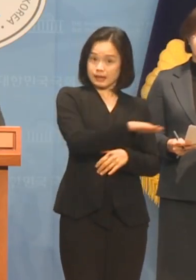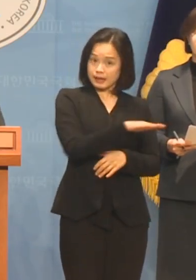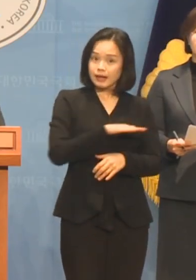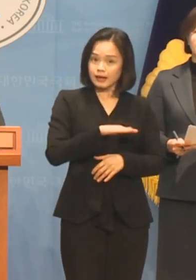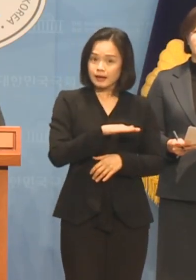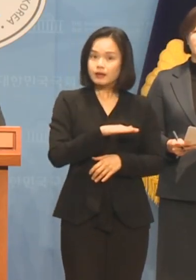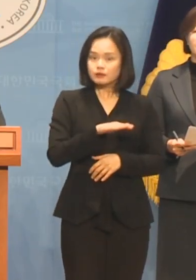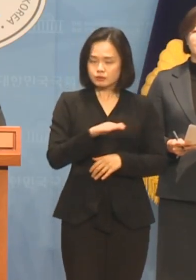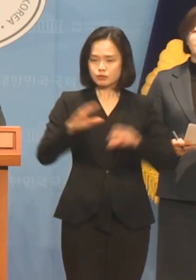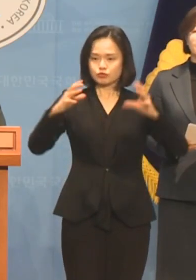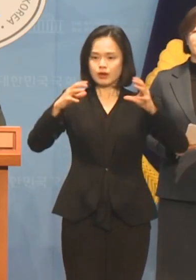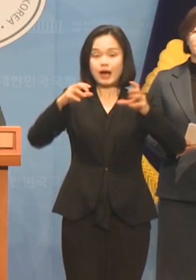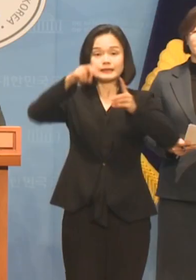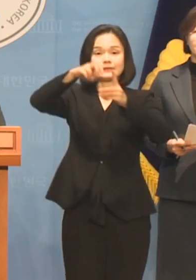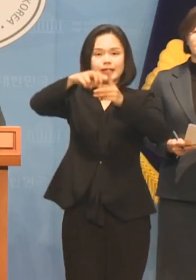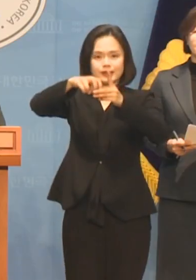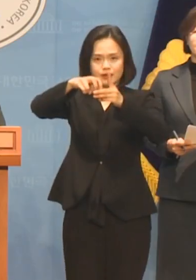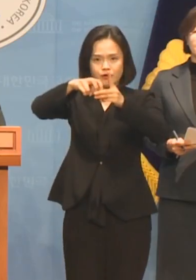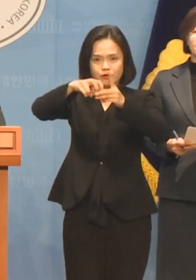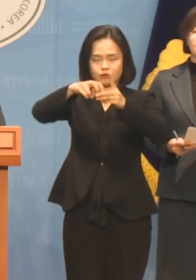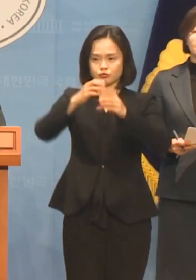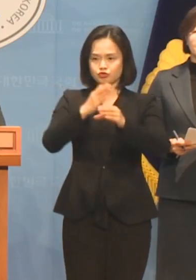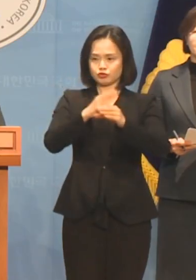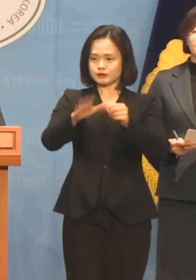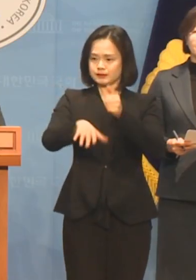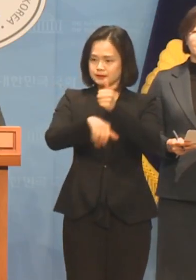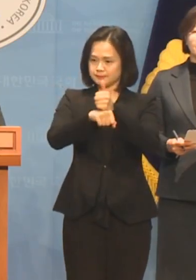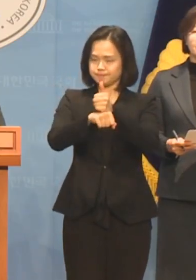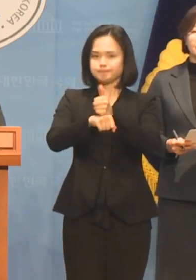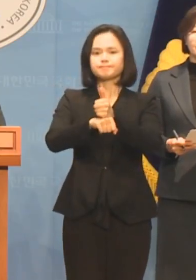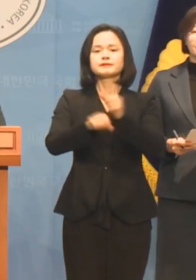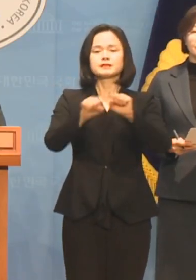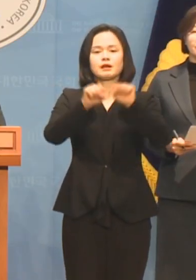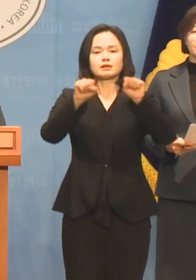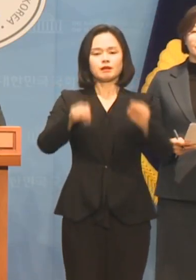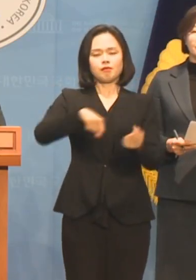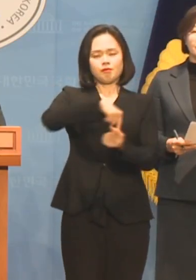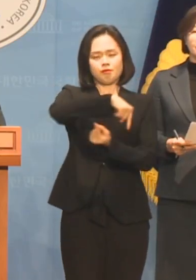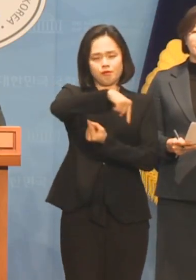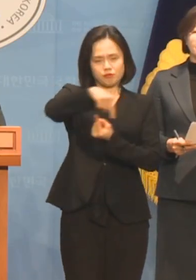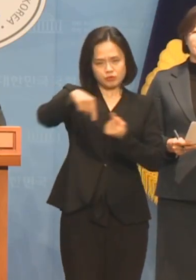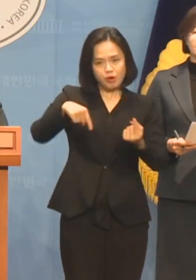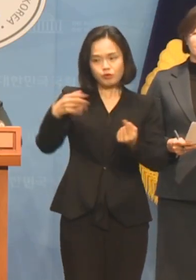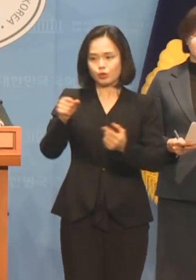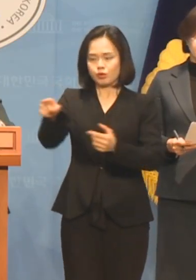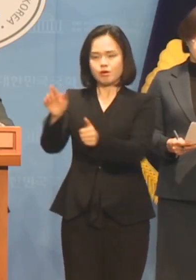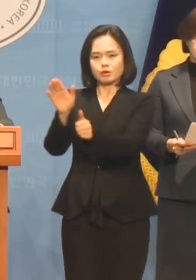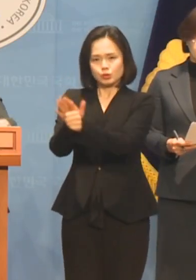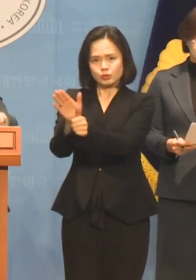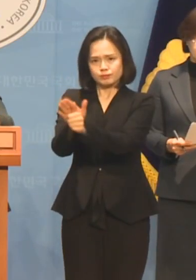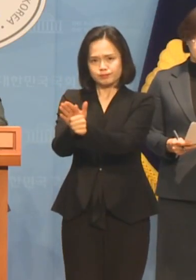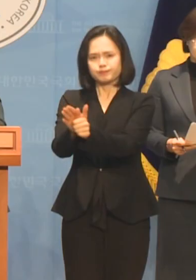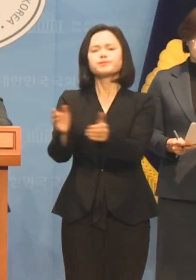센터를 중심으로 한 공공정신건강 전달 체계를 통한 개입이 이루어지기를 촉구합니다.